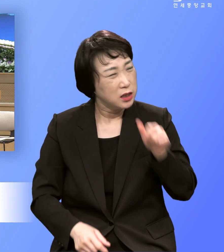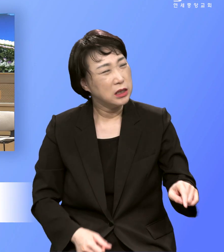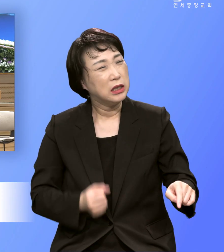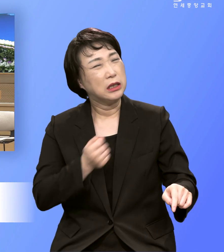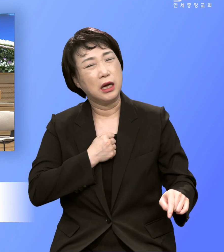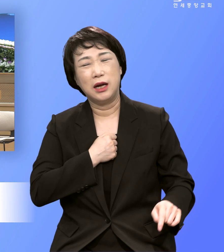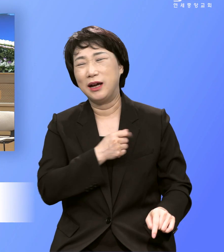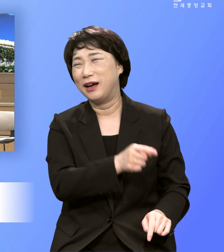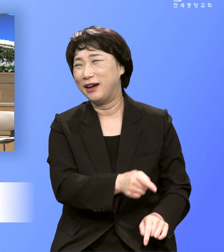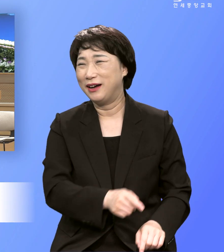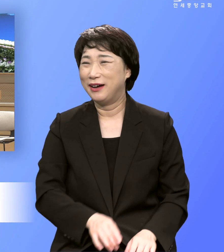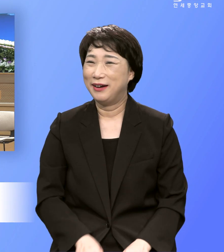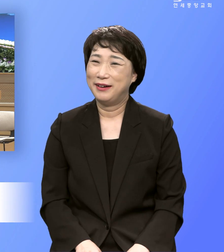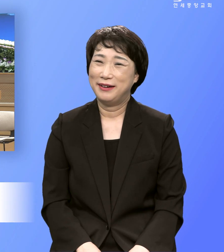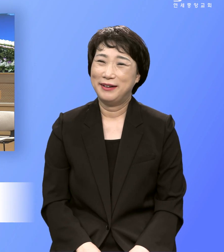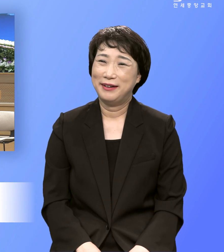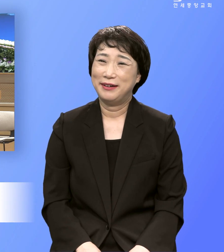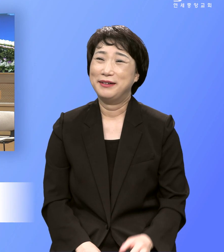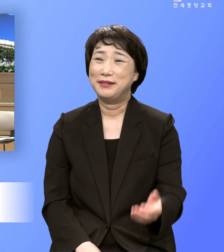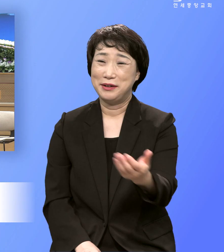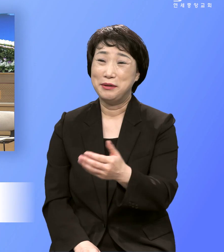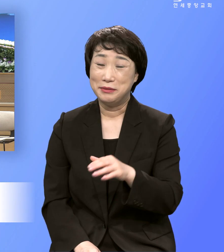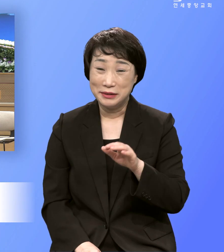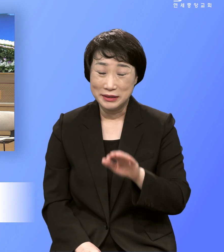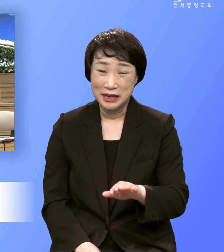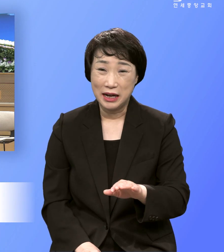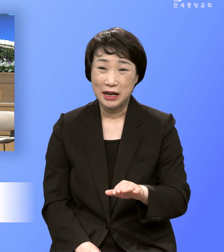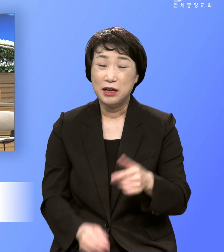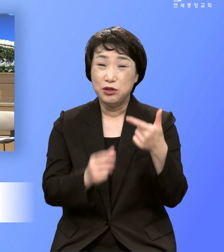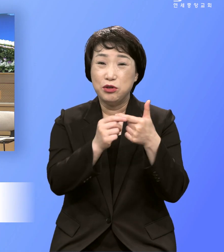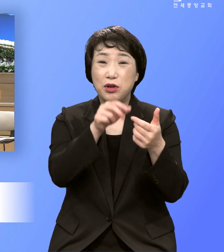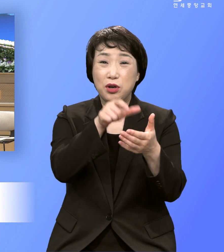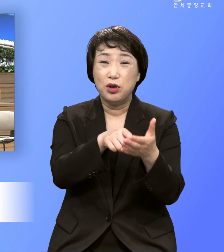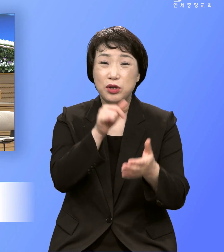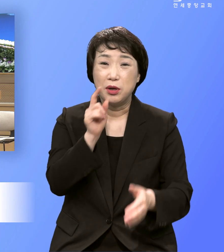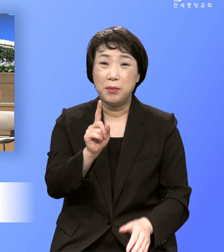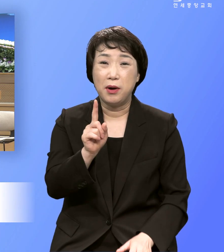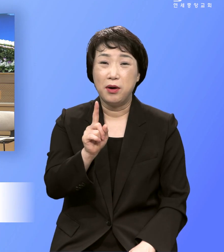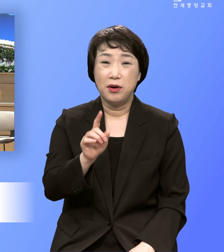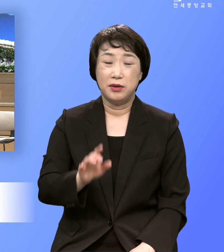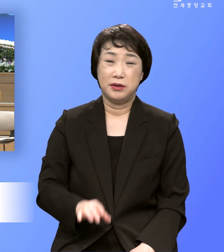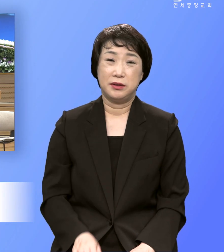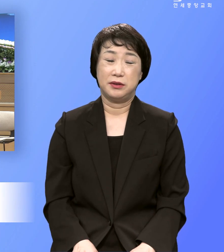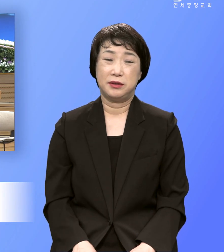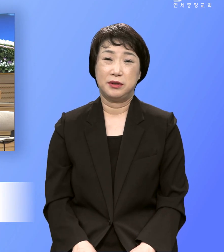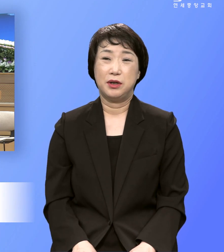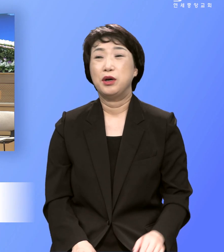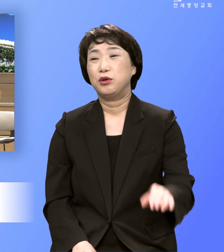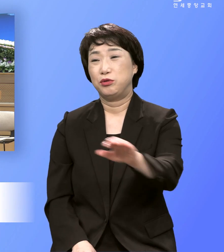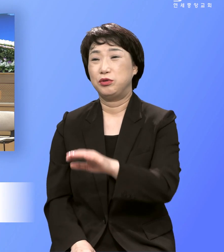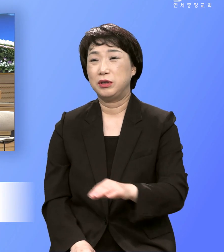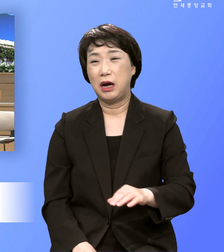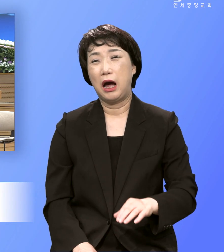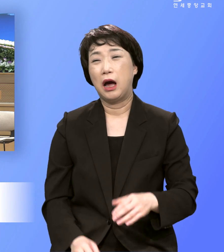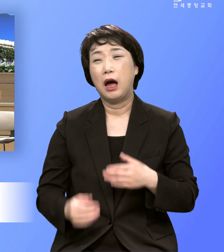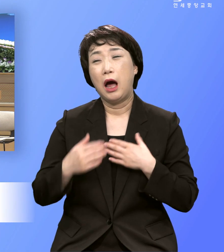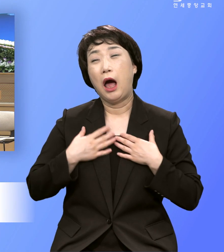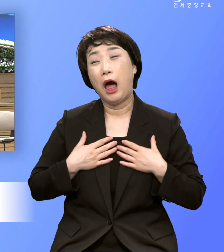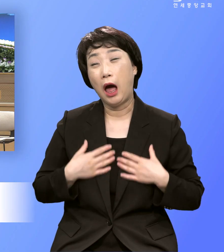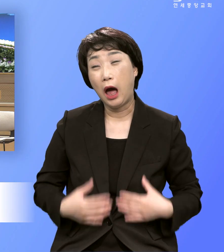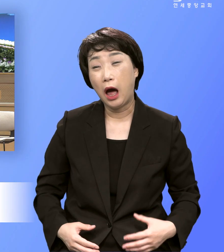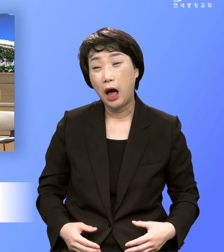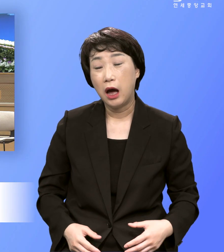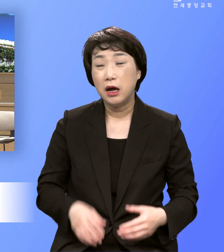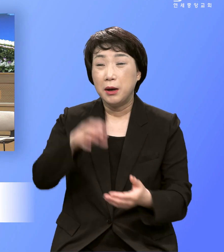답답하지 진짜. 자 6절에 뭐라 하냐. 우리가 세악하되